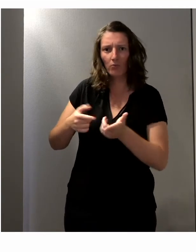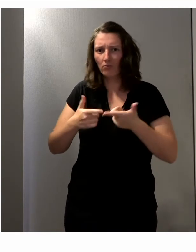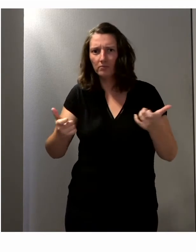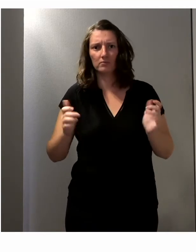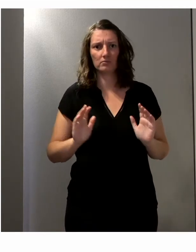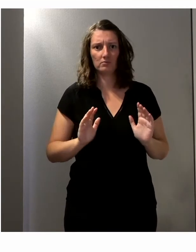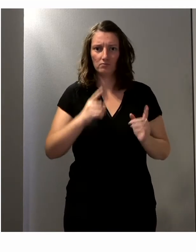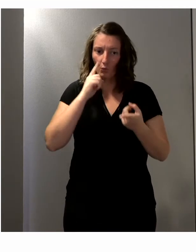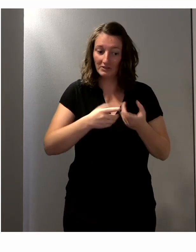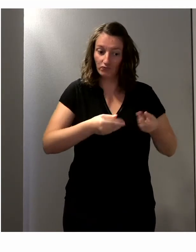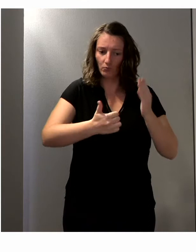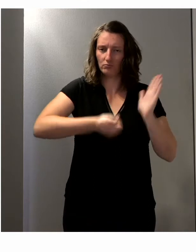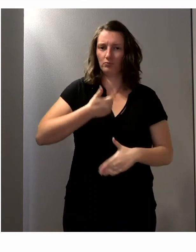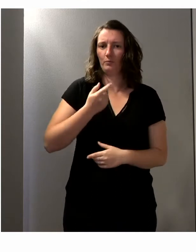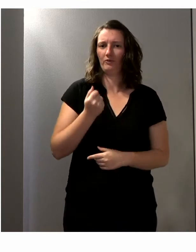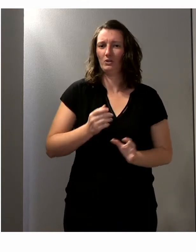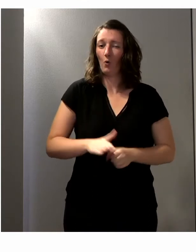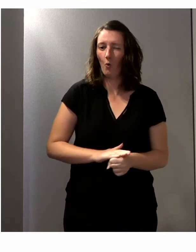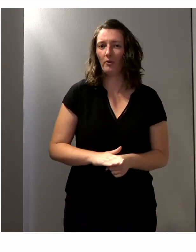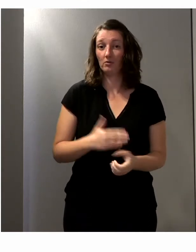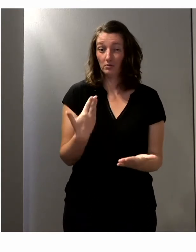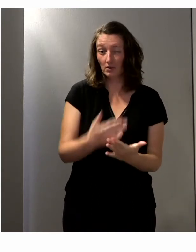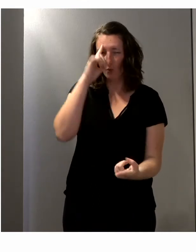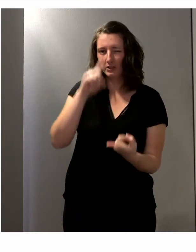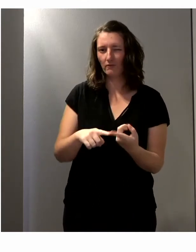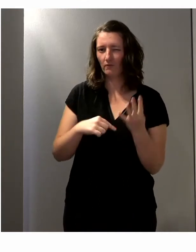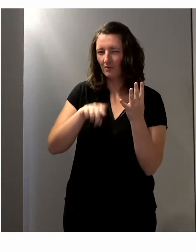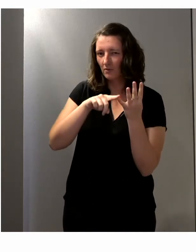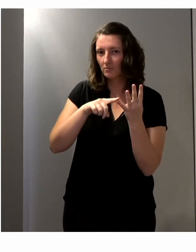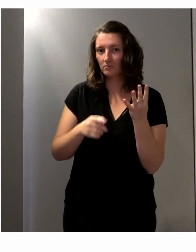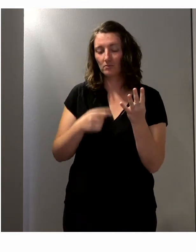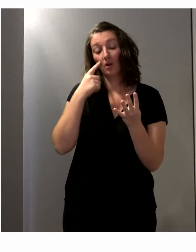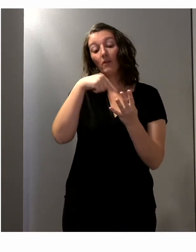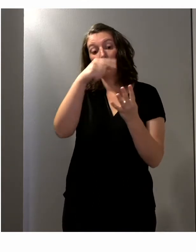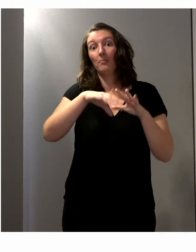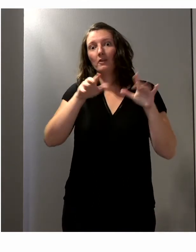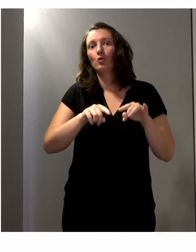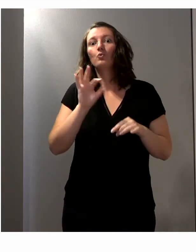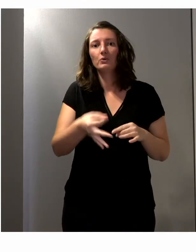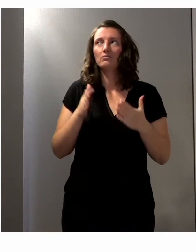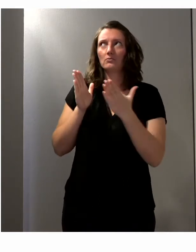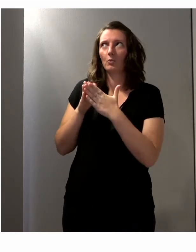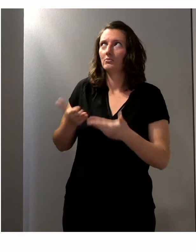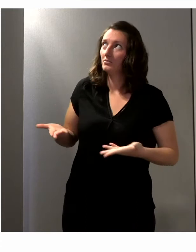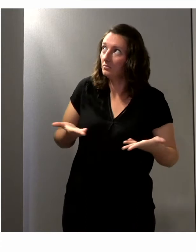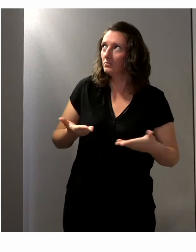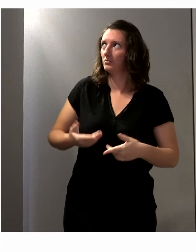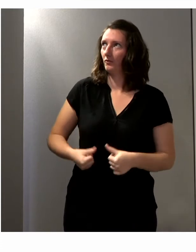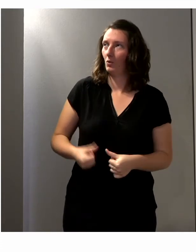objectif d'autonomie financière. Vous voyez que nous demandons beaucoup de choses, mais ces demandes ne sont